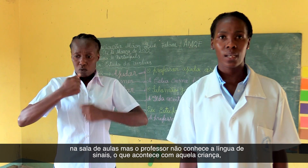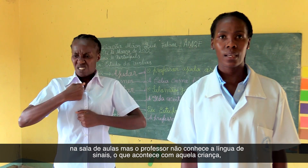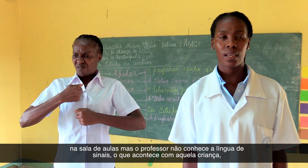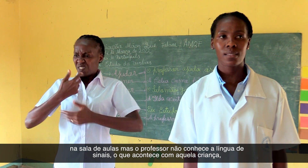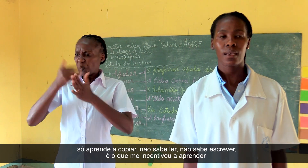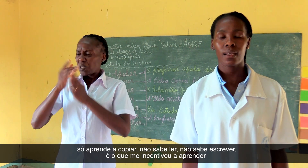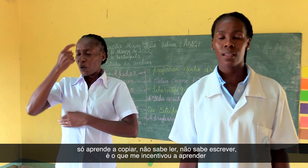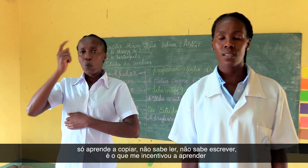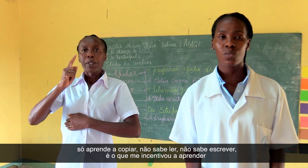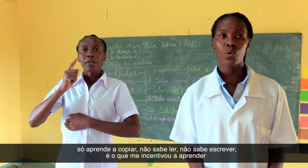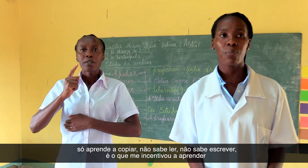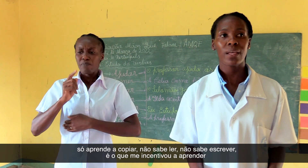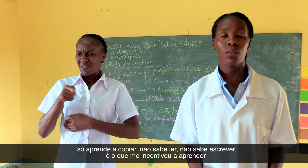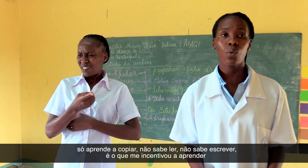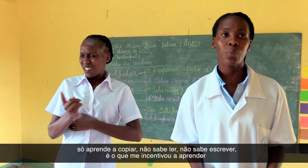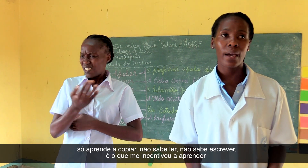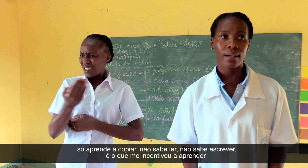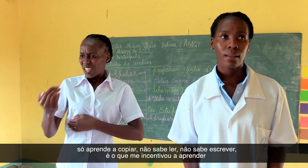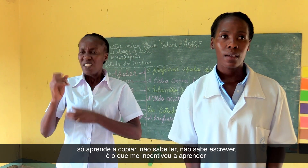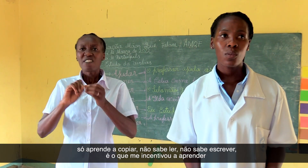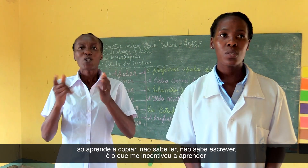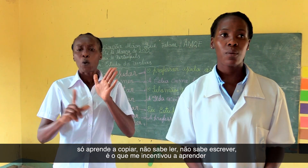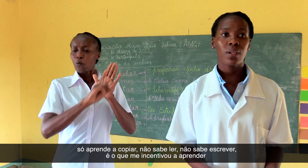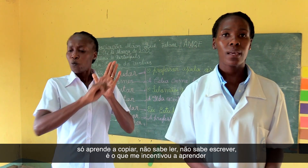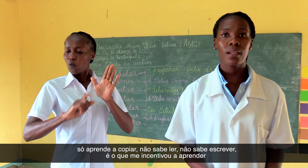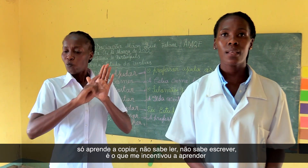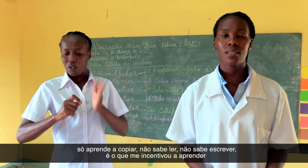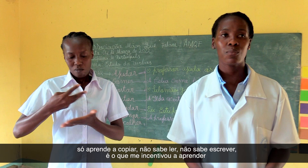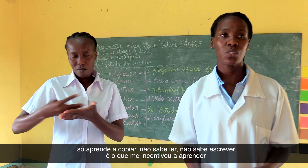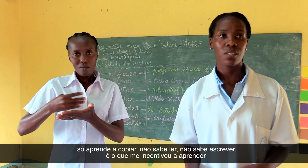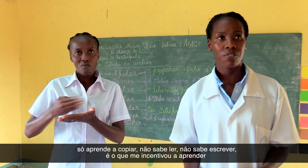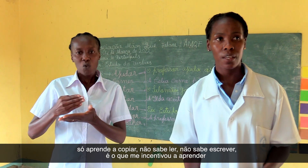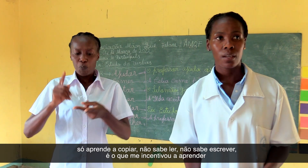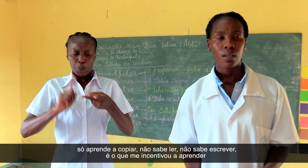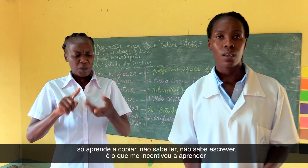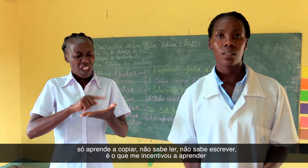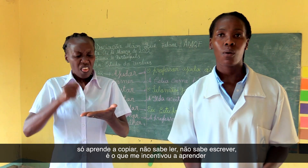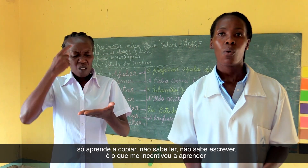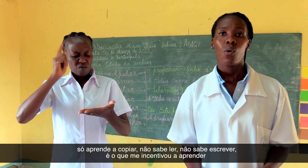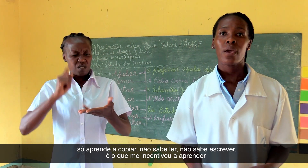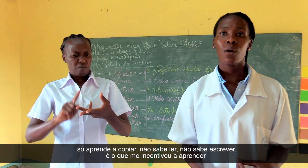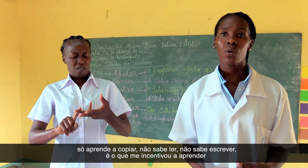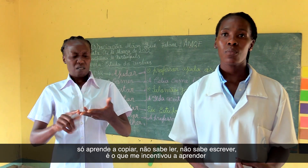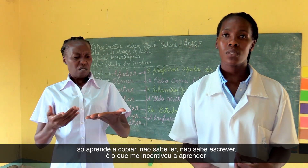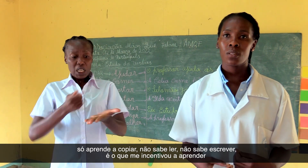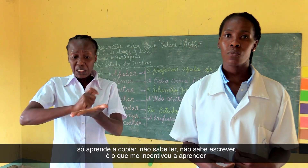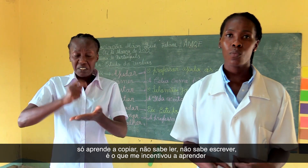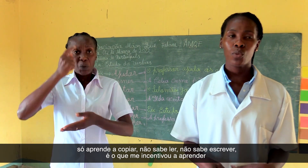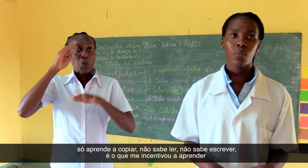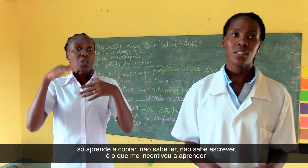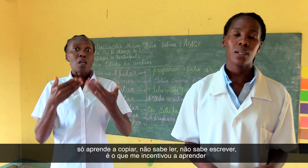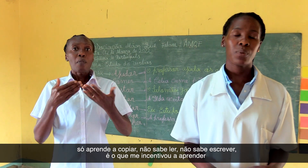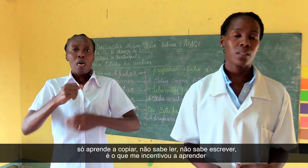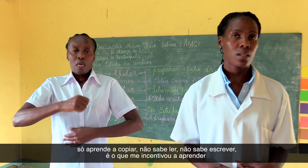acontece com aquela criança? Aquela criança só aprende a copiar. Não sabe ler, nem sabe escrever. Então, eu que me senti